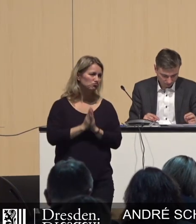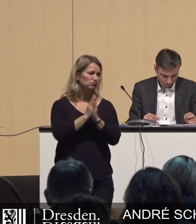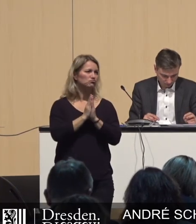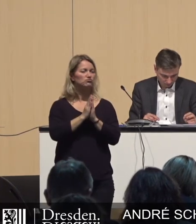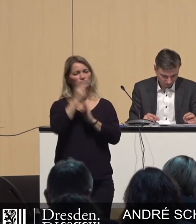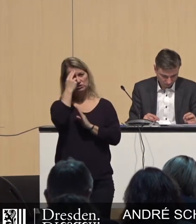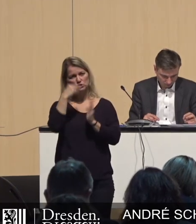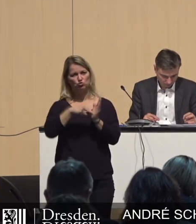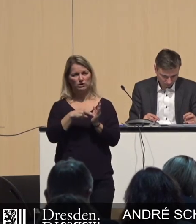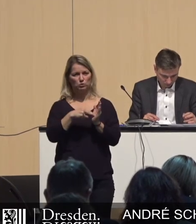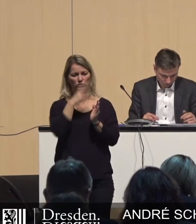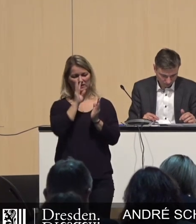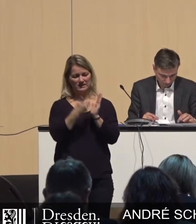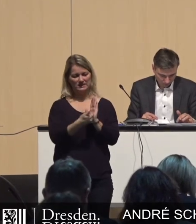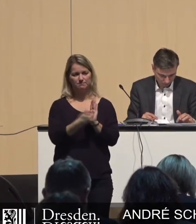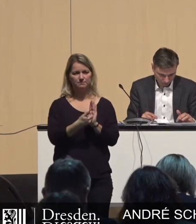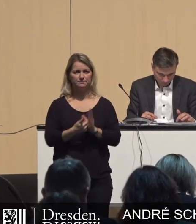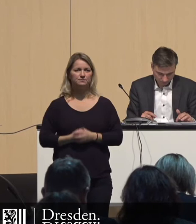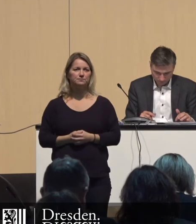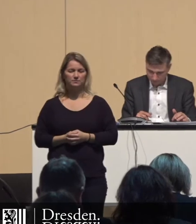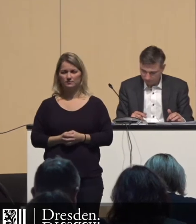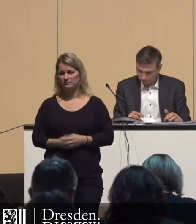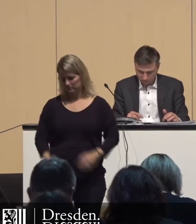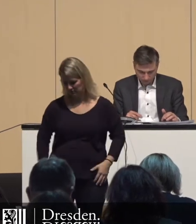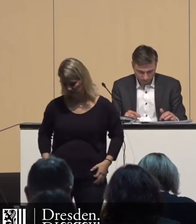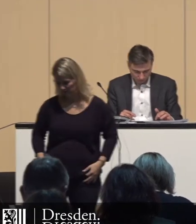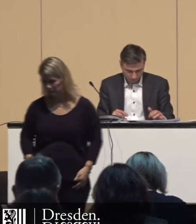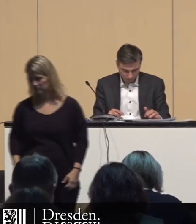zur vorliegenden Vorlage. Dankeschön.